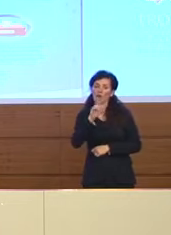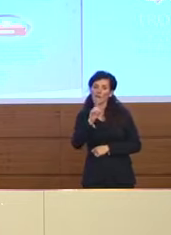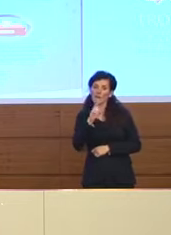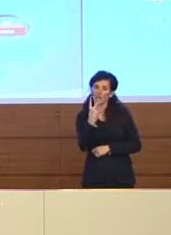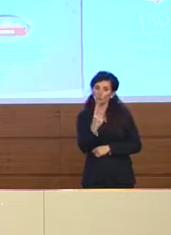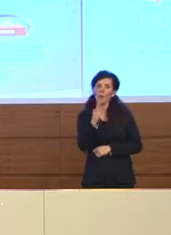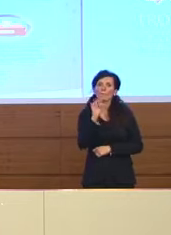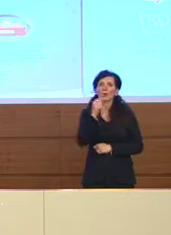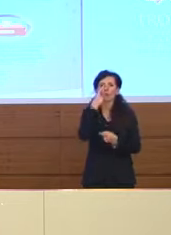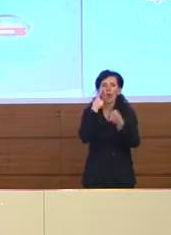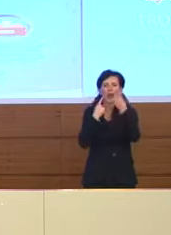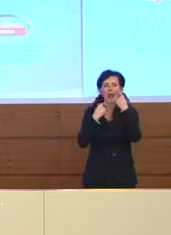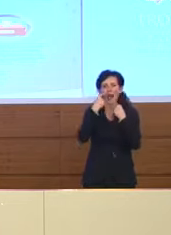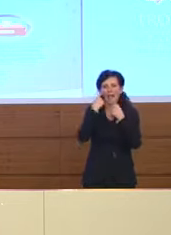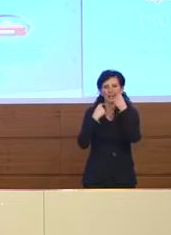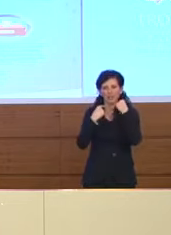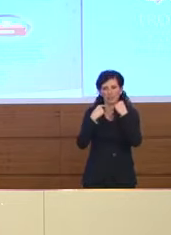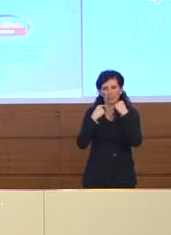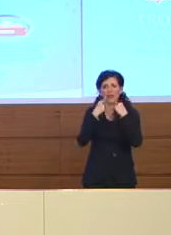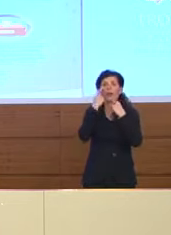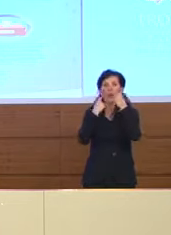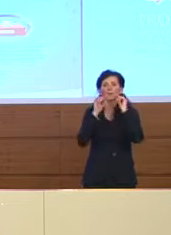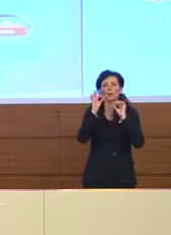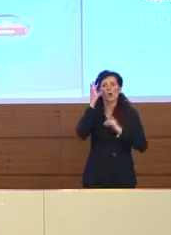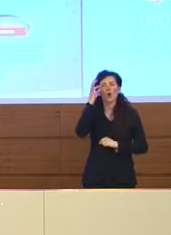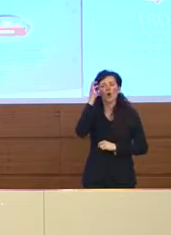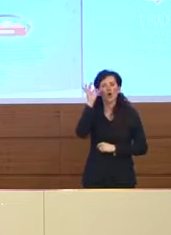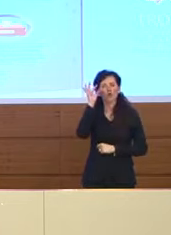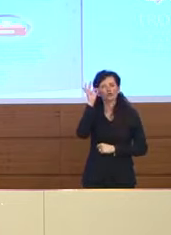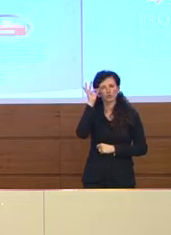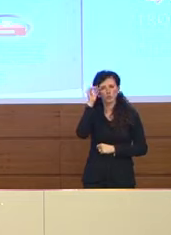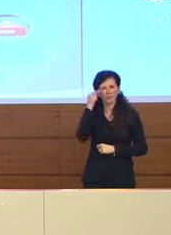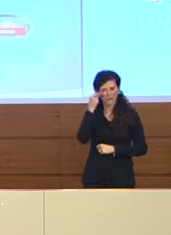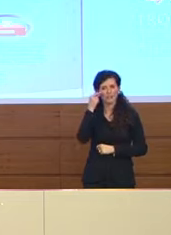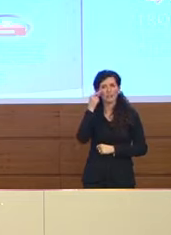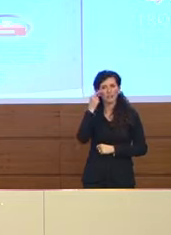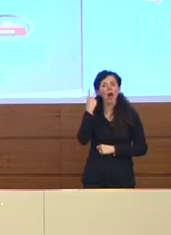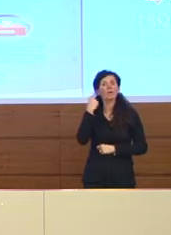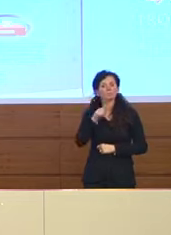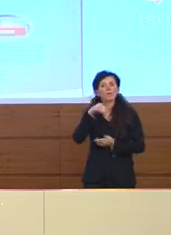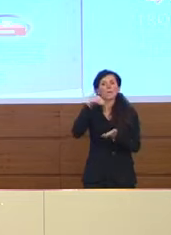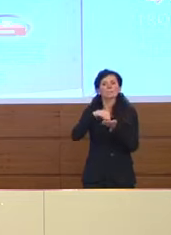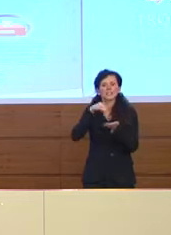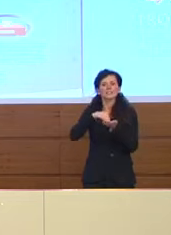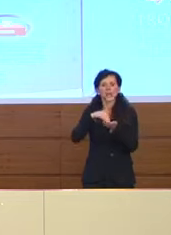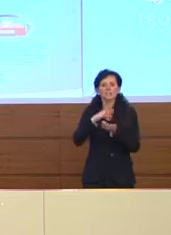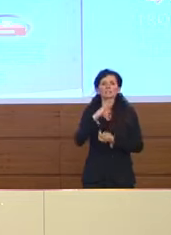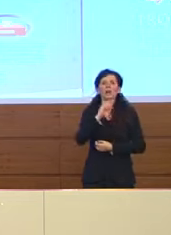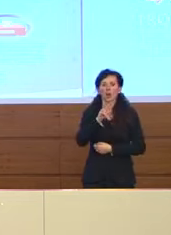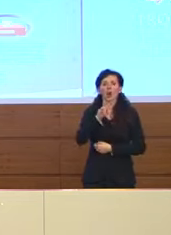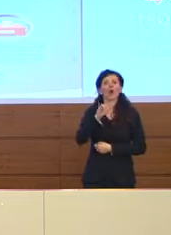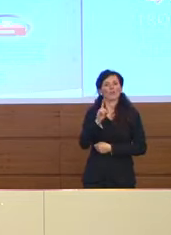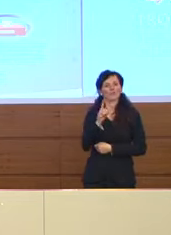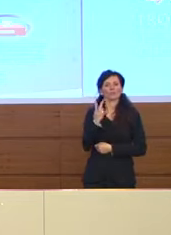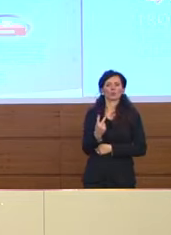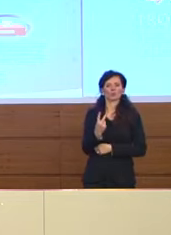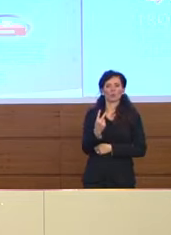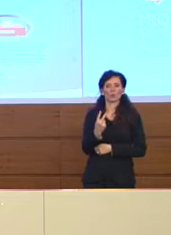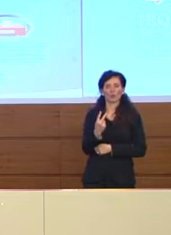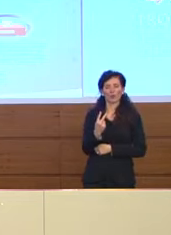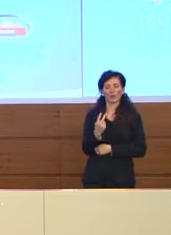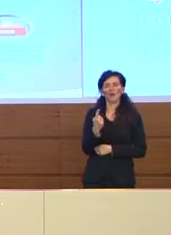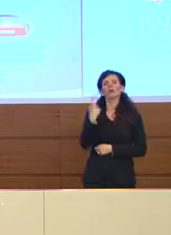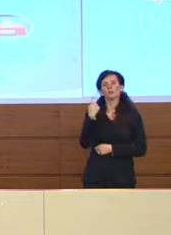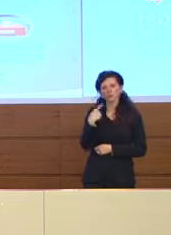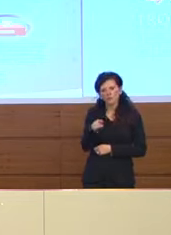livello dei prelievi della congiuntiva un'informazione importante che serve per meglio